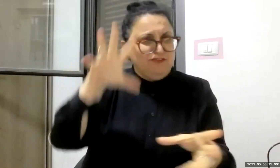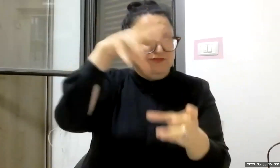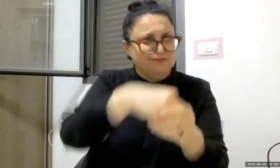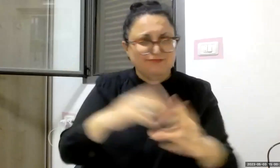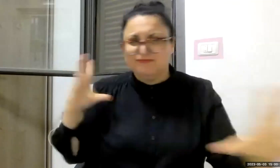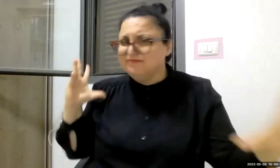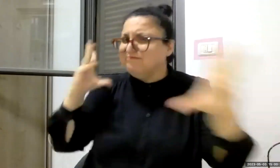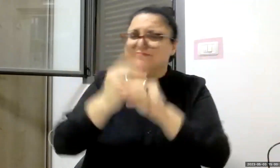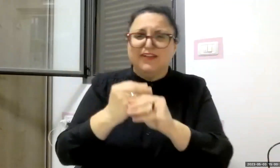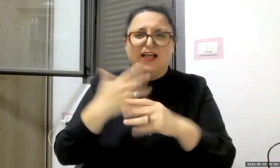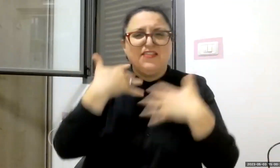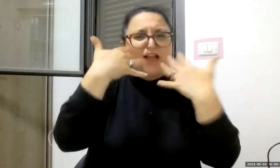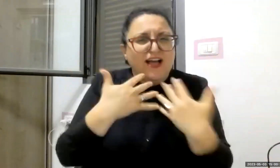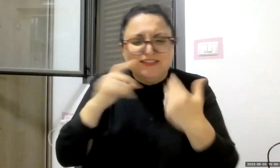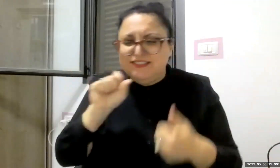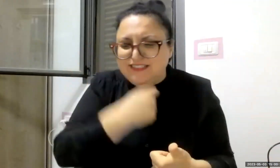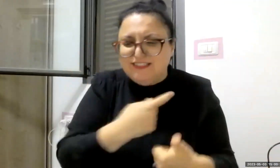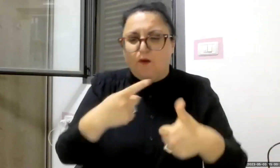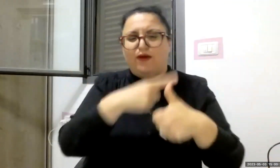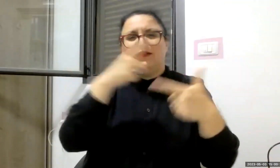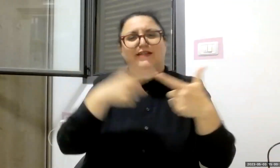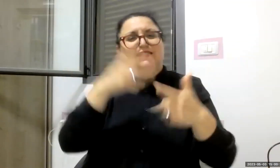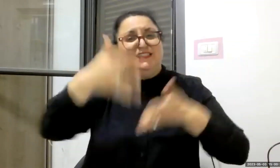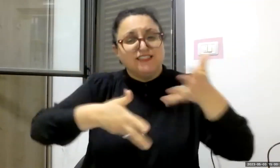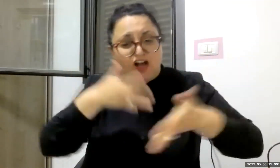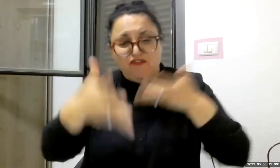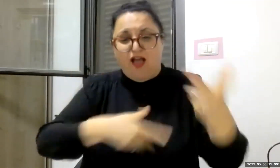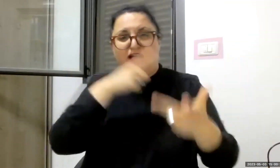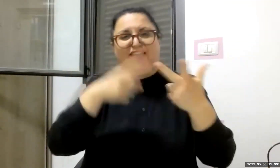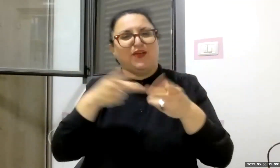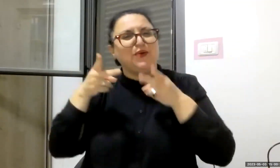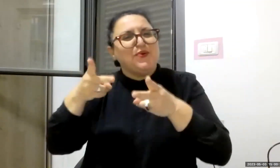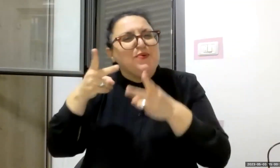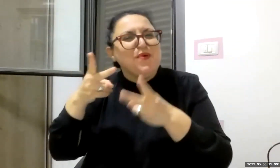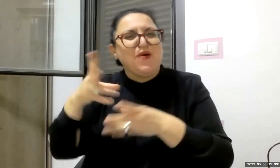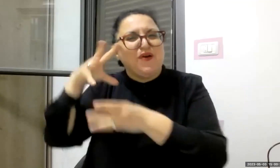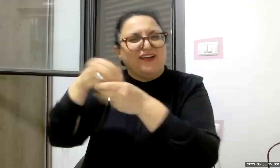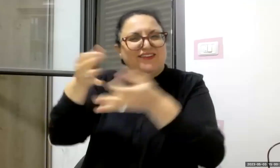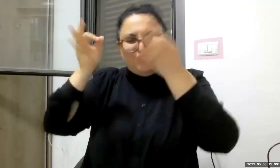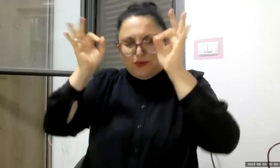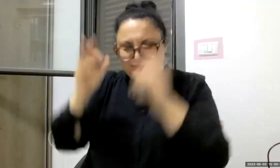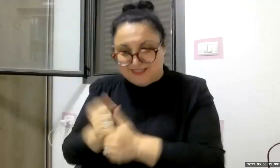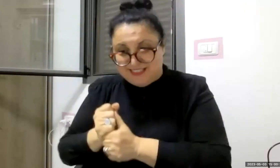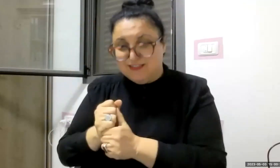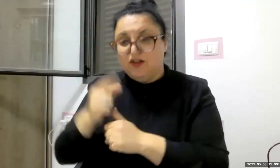המוגבלות היא חלק גם מתרבות, אם התרבות החרשת כוללת נרטיבים, הומור,